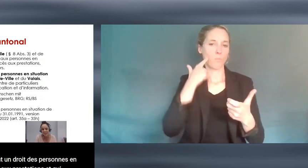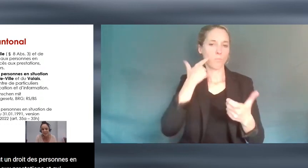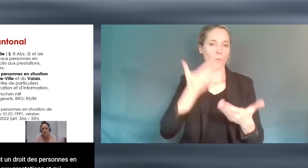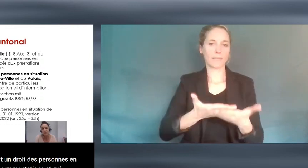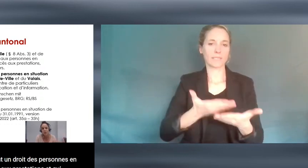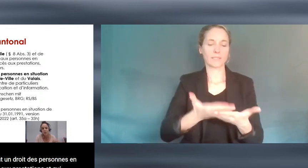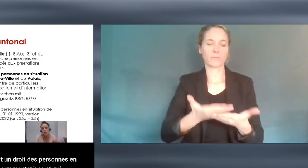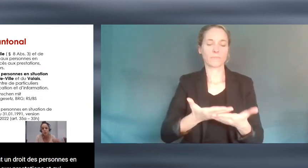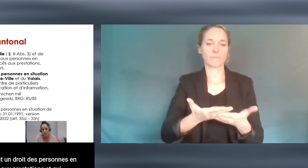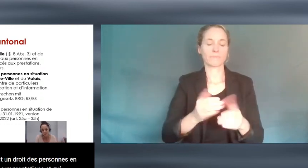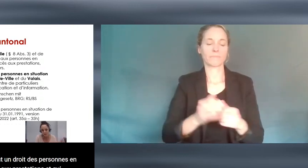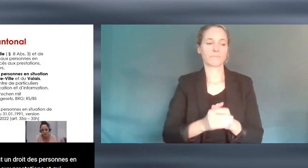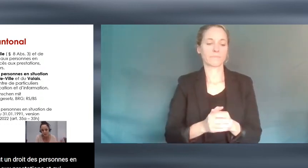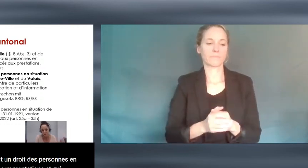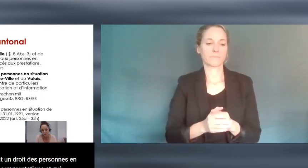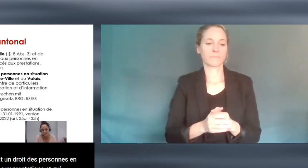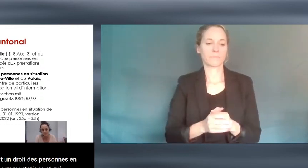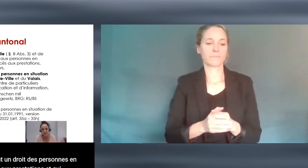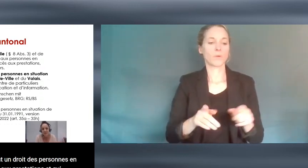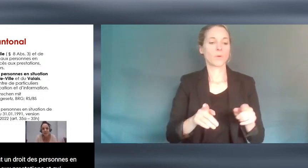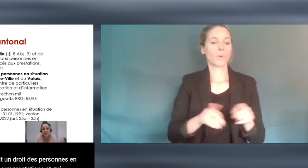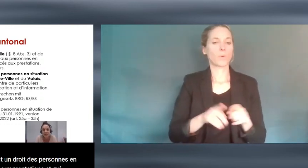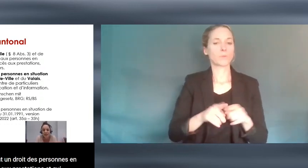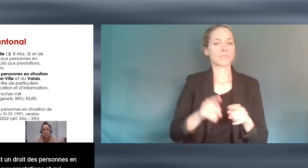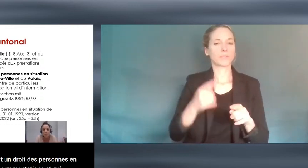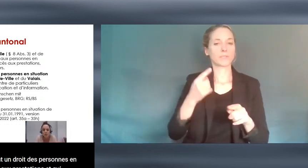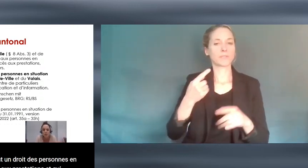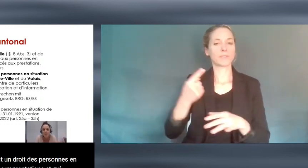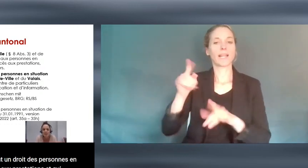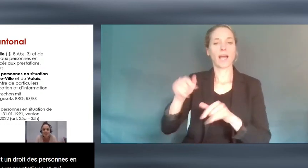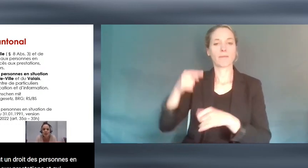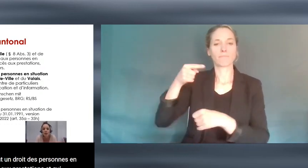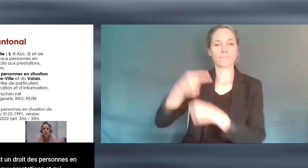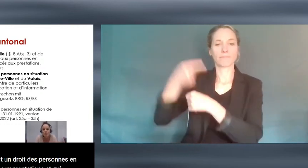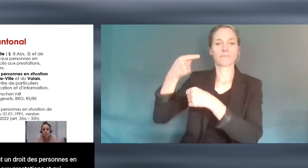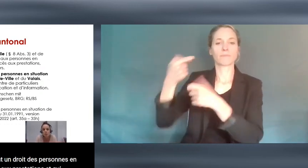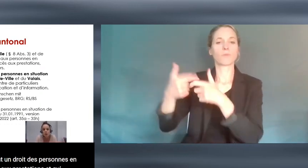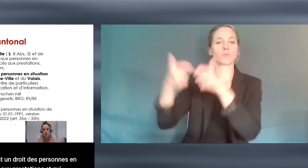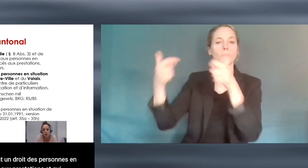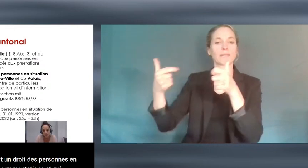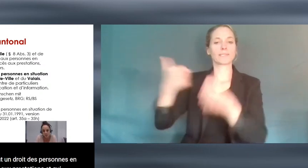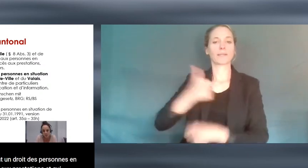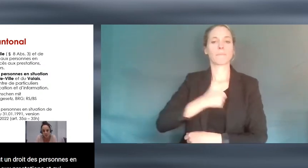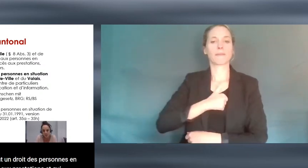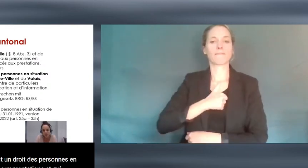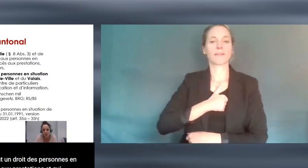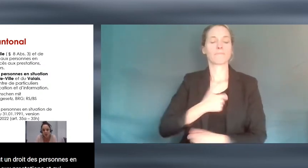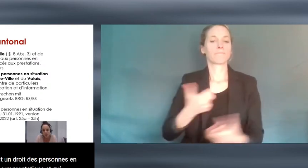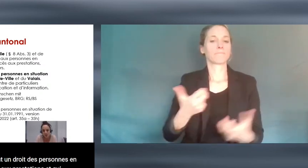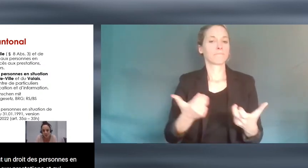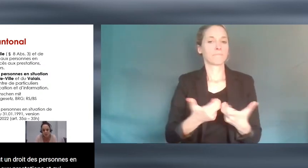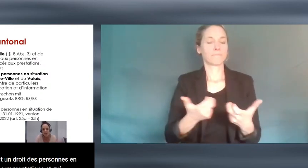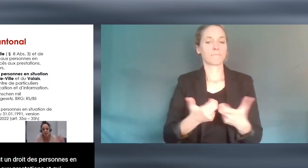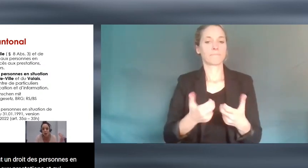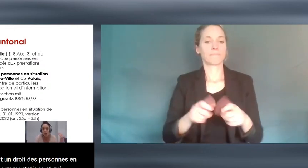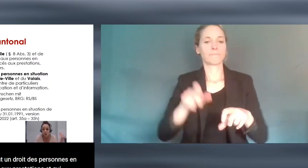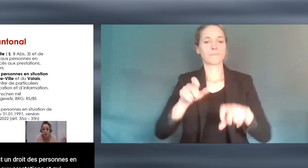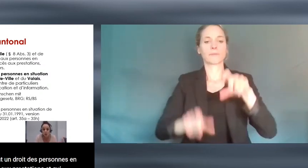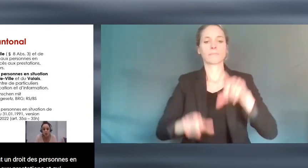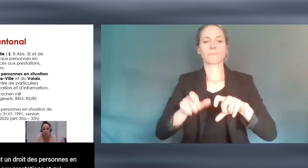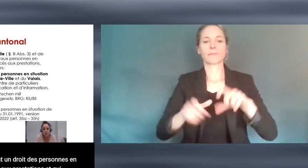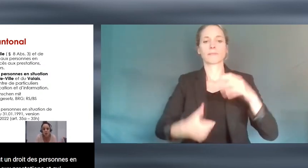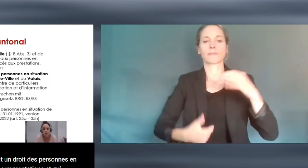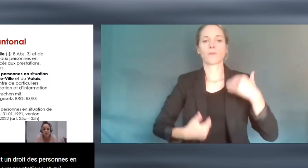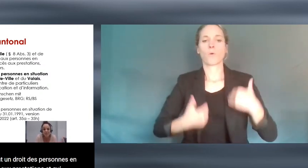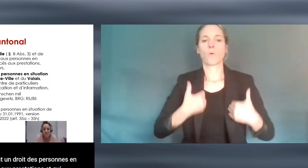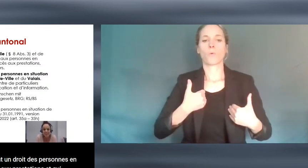s'adresse également aux particuliers. C'est-à-dire qu'il y a la possibilité pour les personnes handicapées